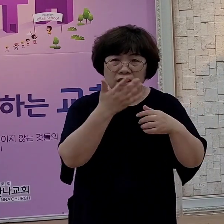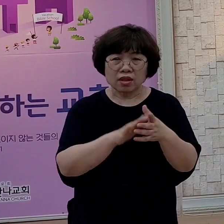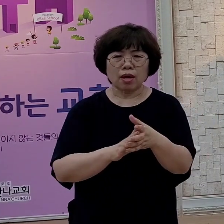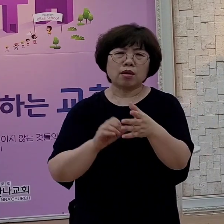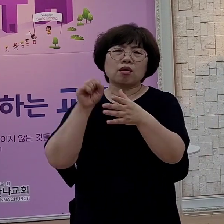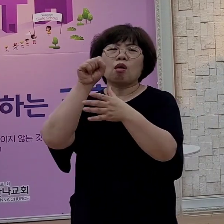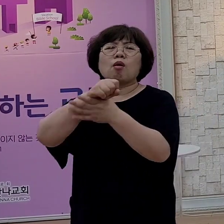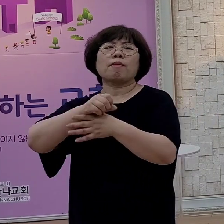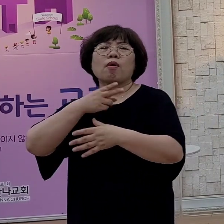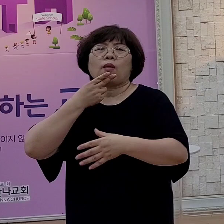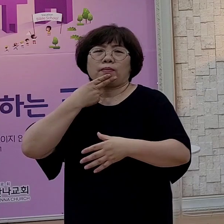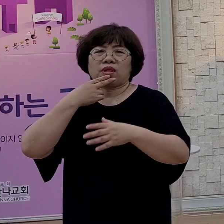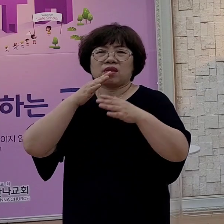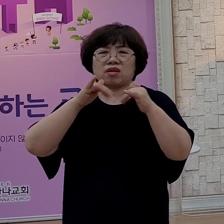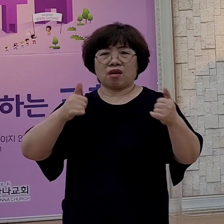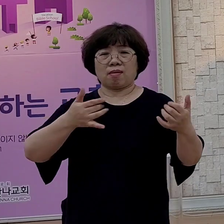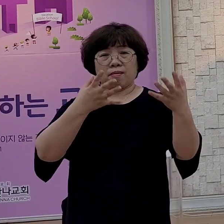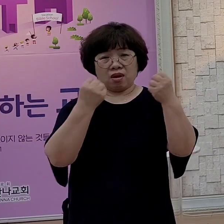없어.